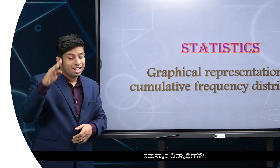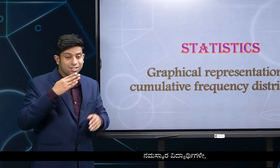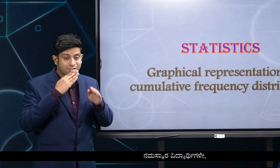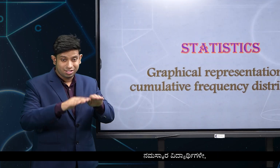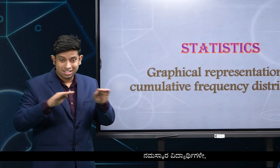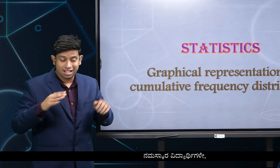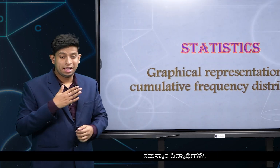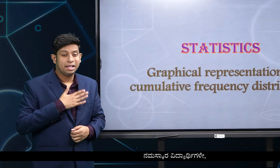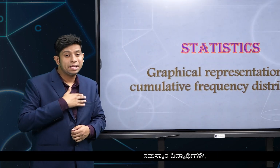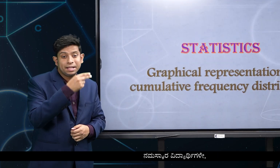ನಮಸ್ಕಾರ ವಿದ್ಯಾರ್ಥಿಗಳೇ.